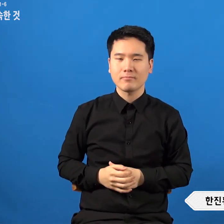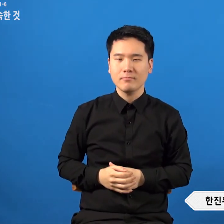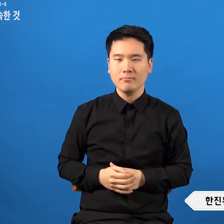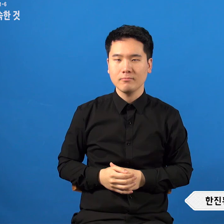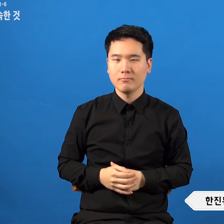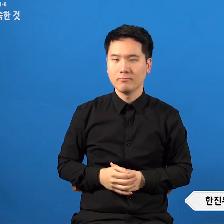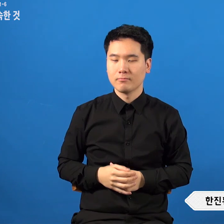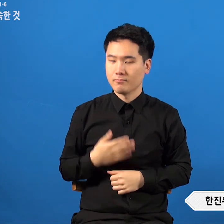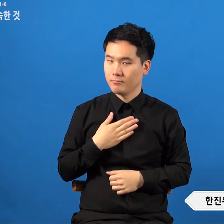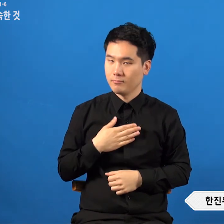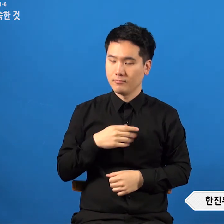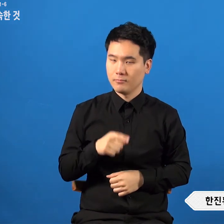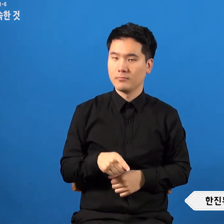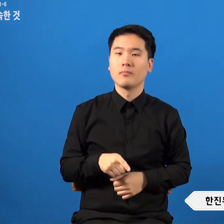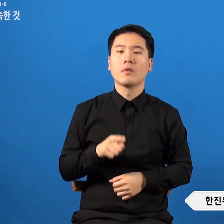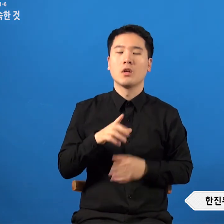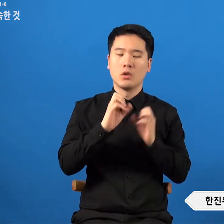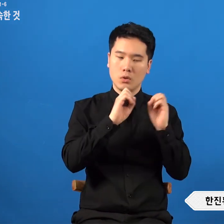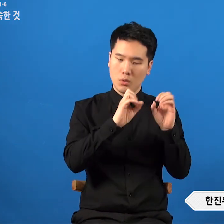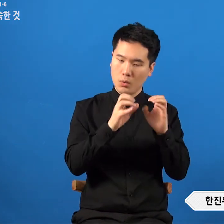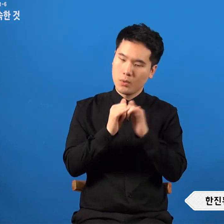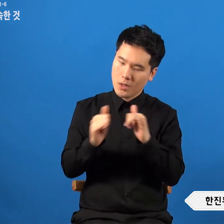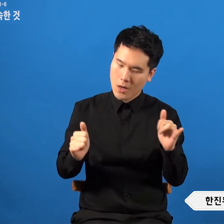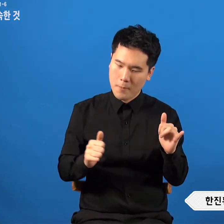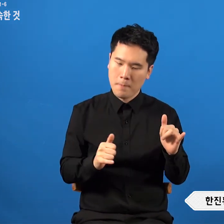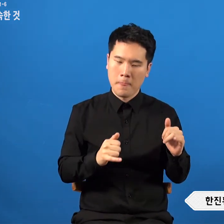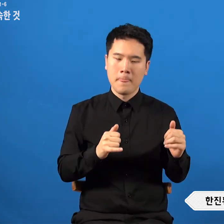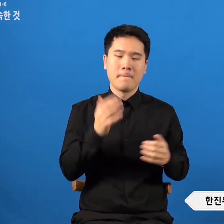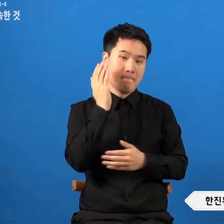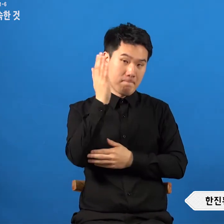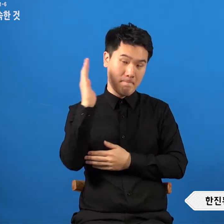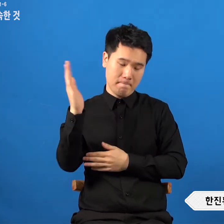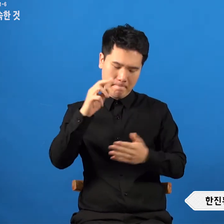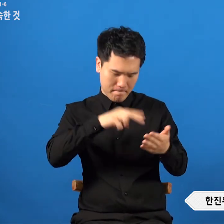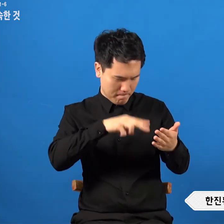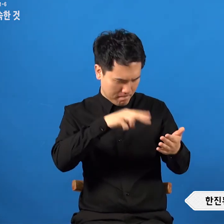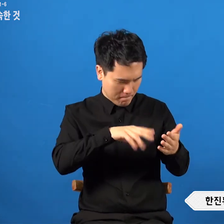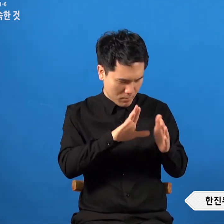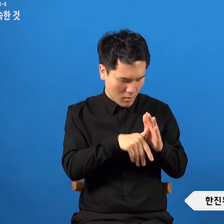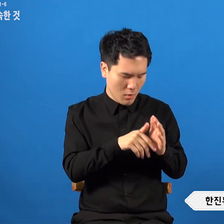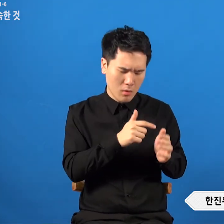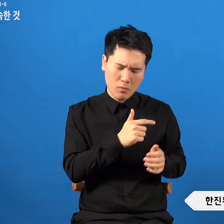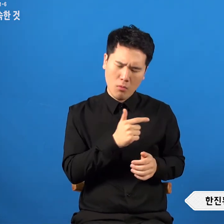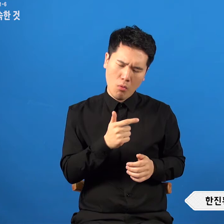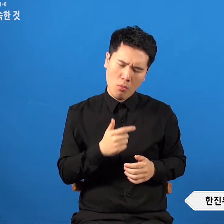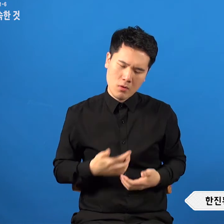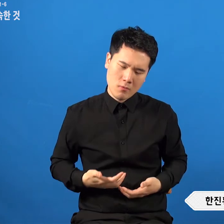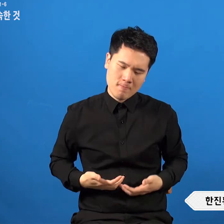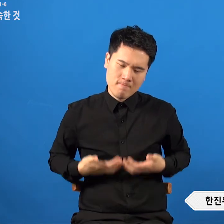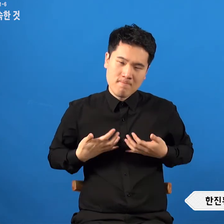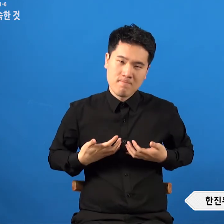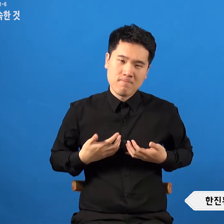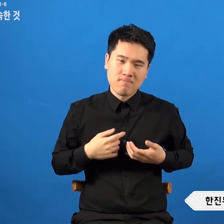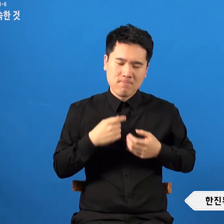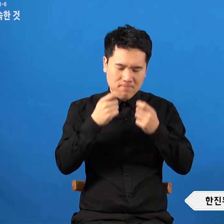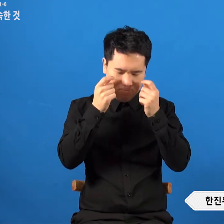저는 이 데이빗 플러더 선교사 얘기를 읽으면서 정말로 눈시울이